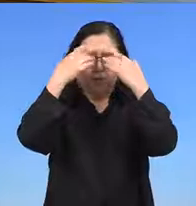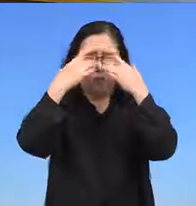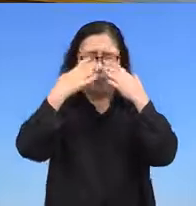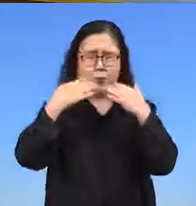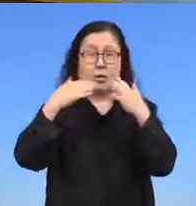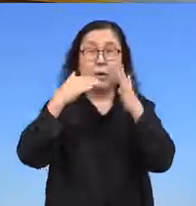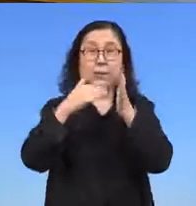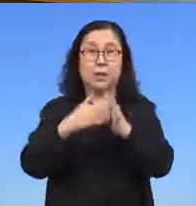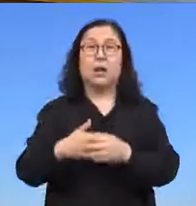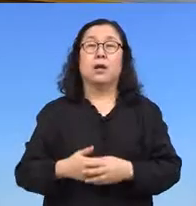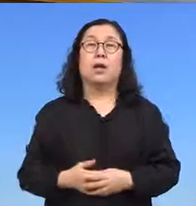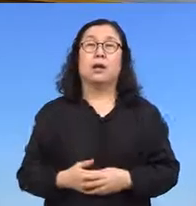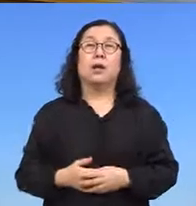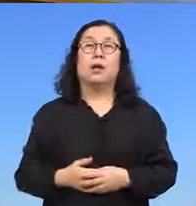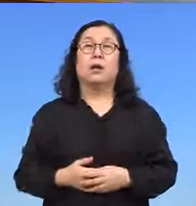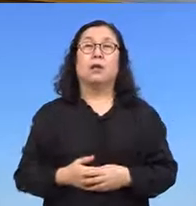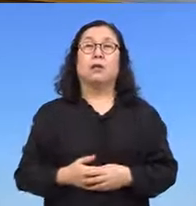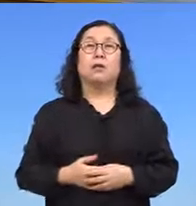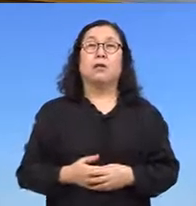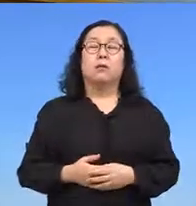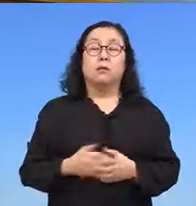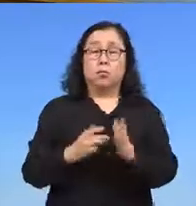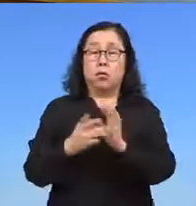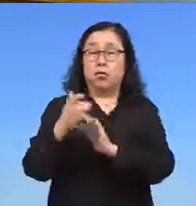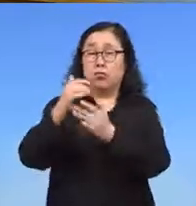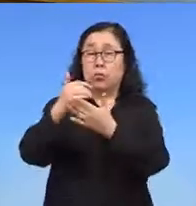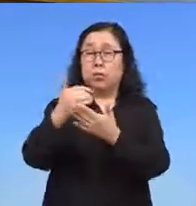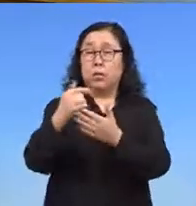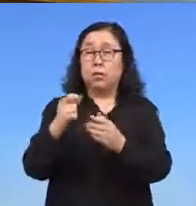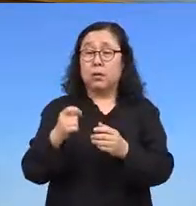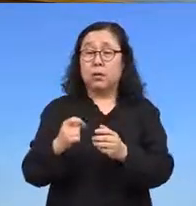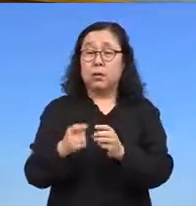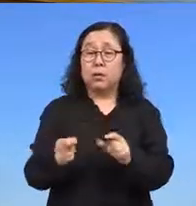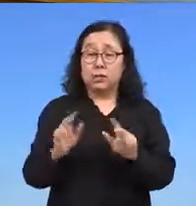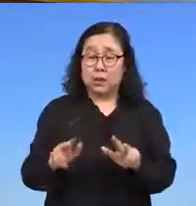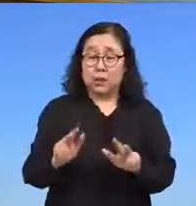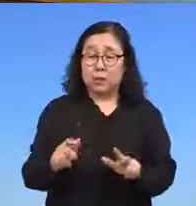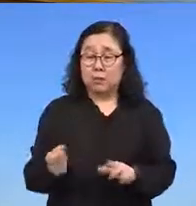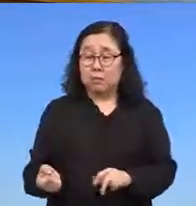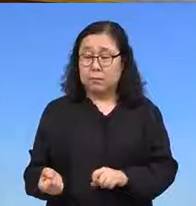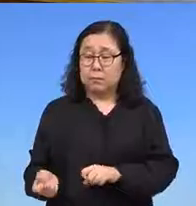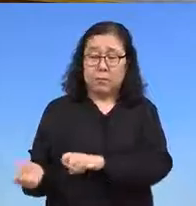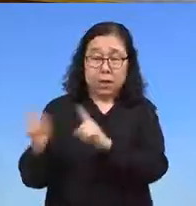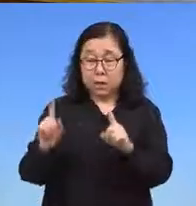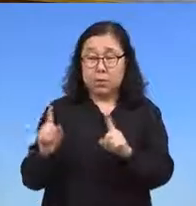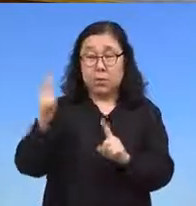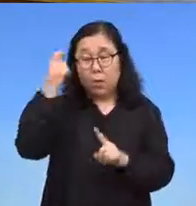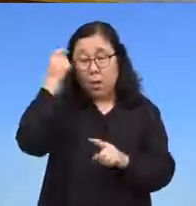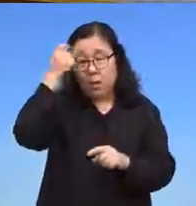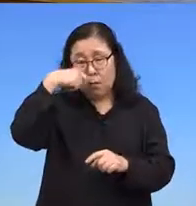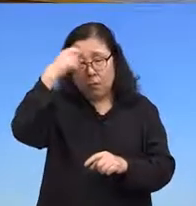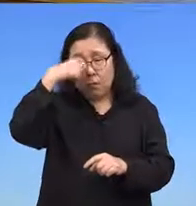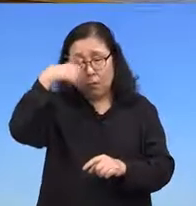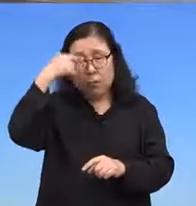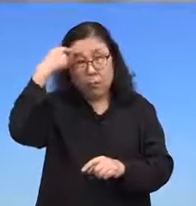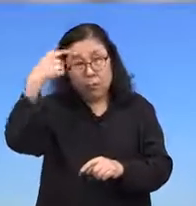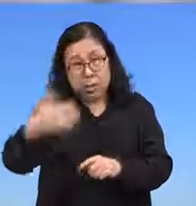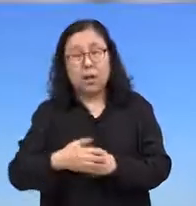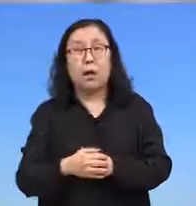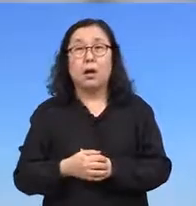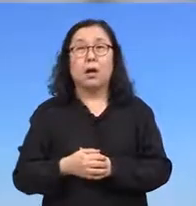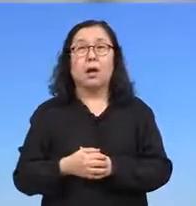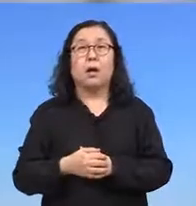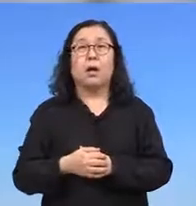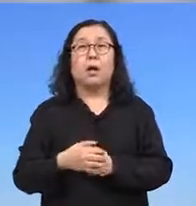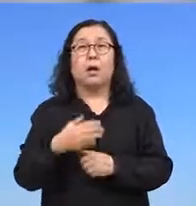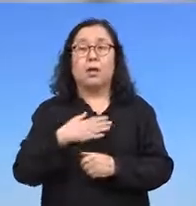눈물을 흘리시더라. 생각해 보면요, 금방 살려주실 건데 왜 우세요? 모순처럼 느껴지십니까? 그저